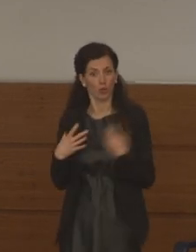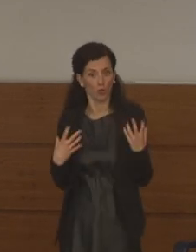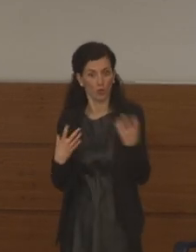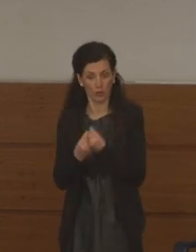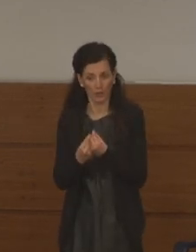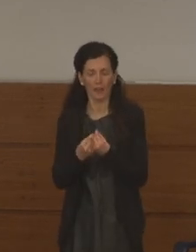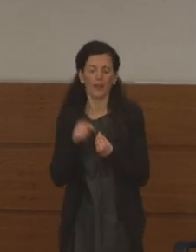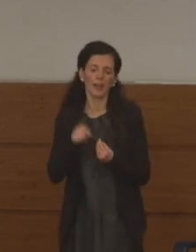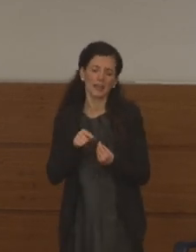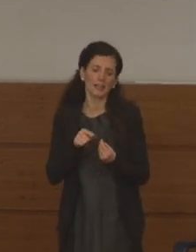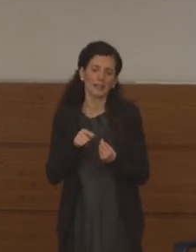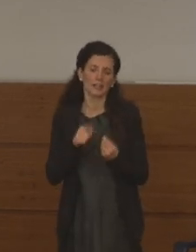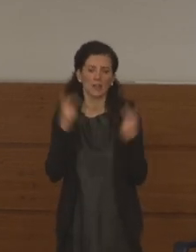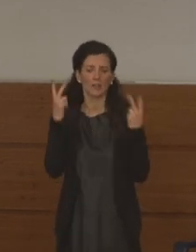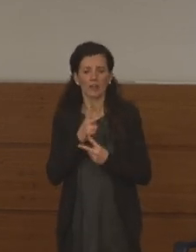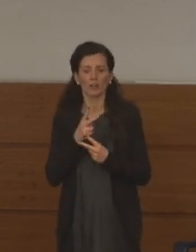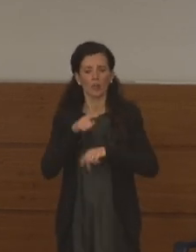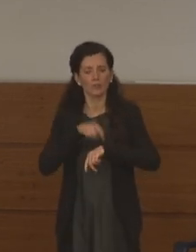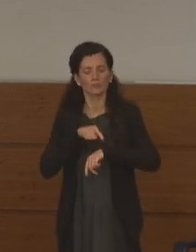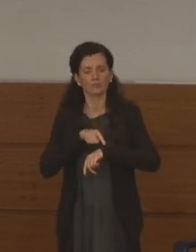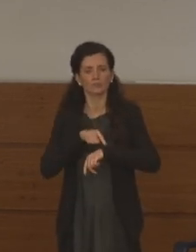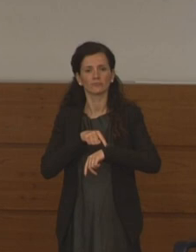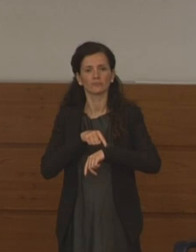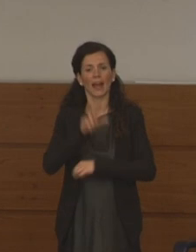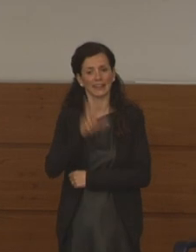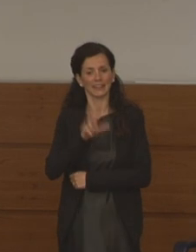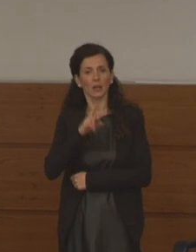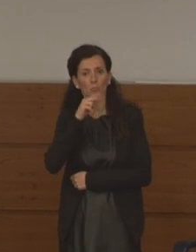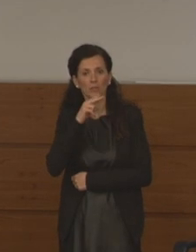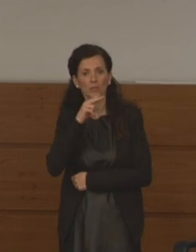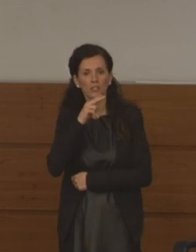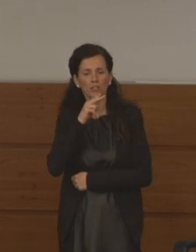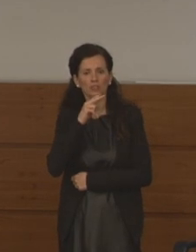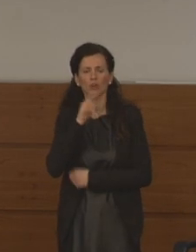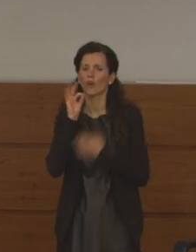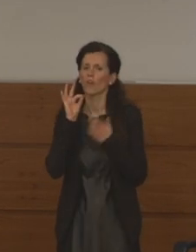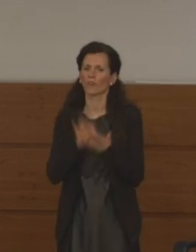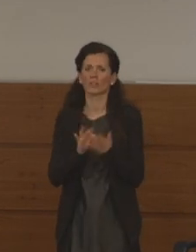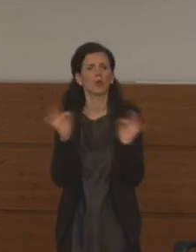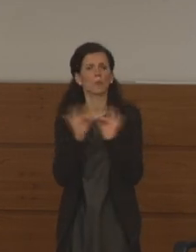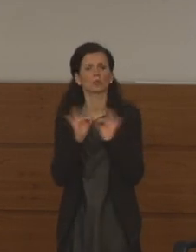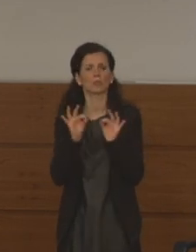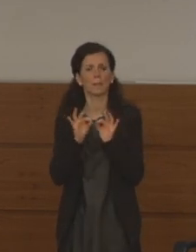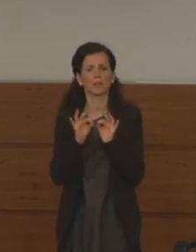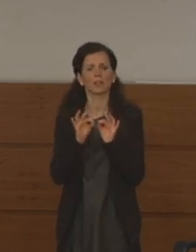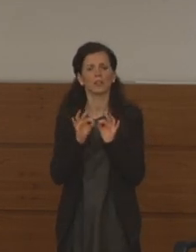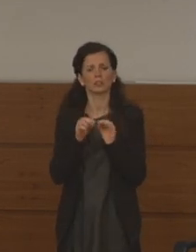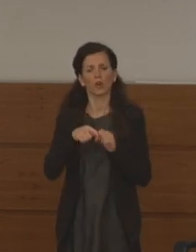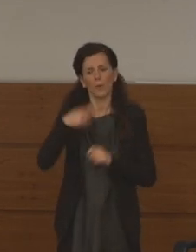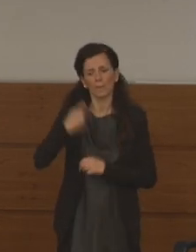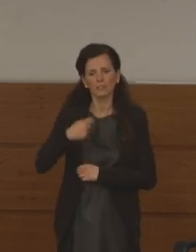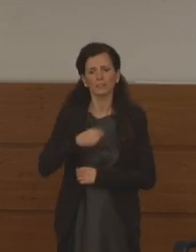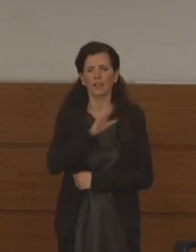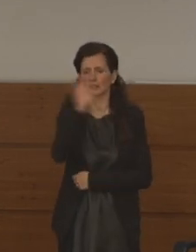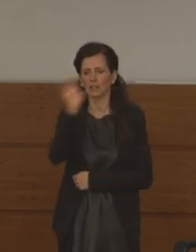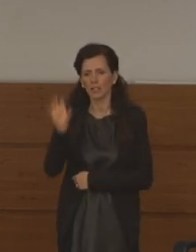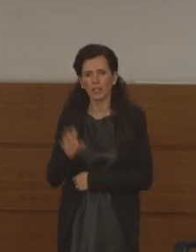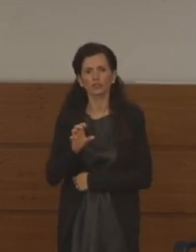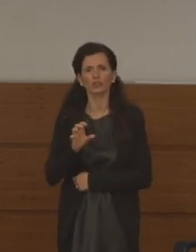una riunione quotidiana ogni giorno le 15 c'è un coordinamento automatico con tutti i presidenti delle regioni delle province